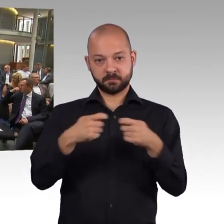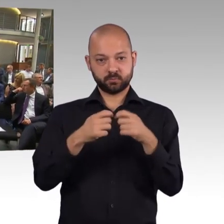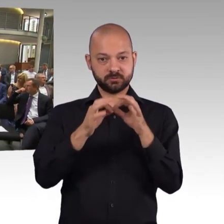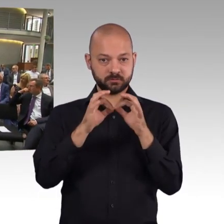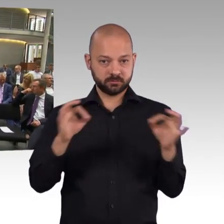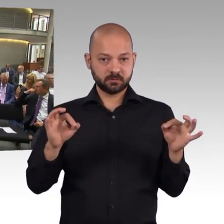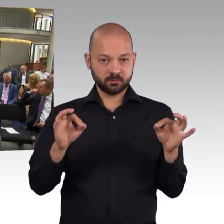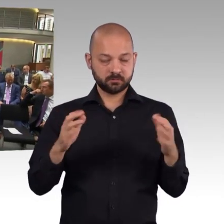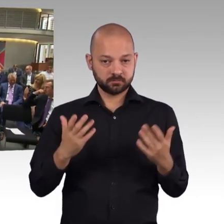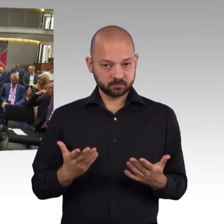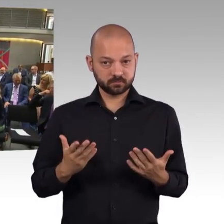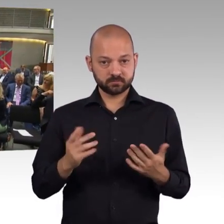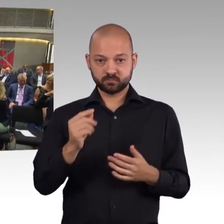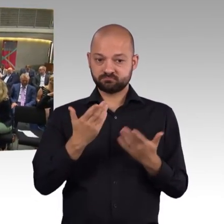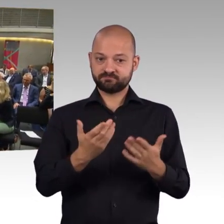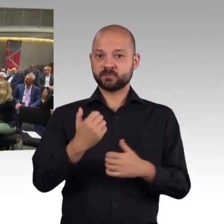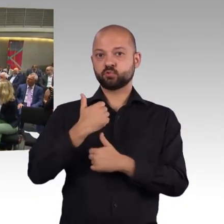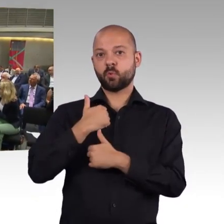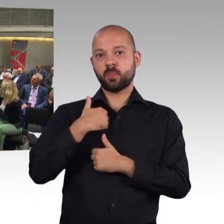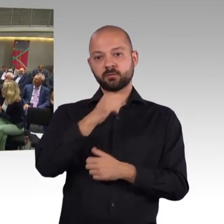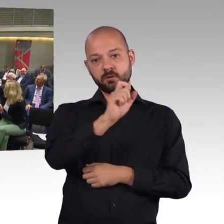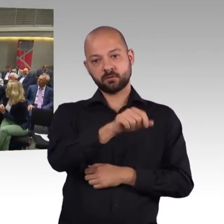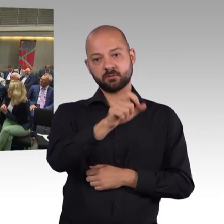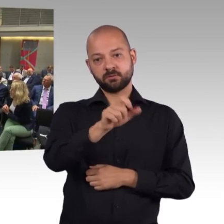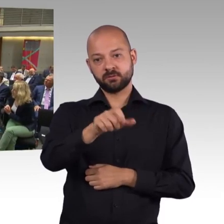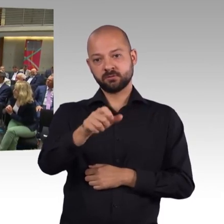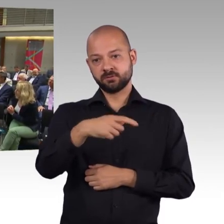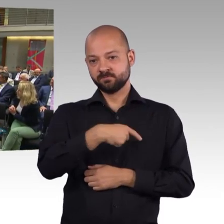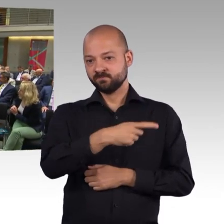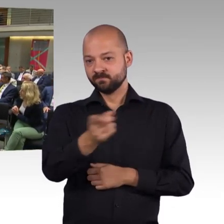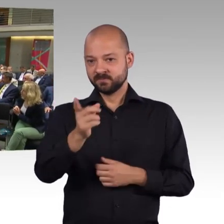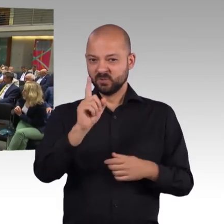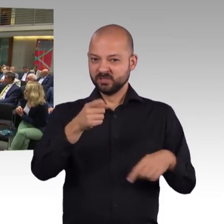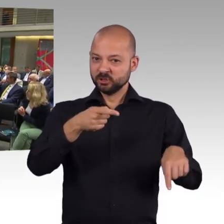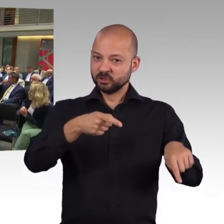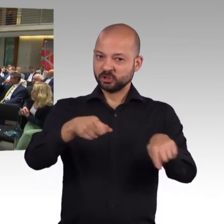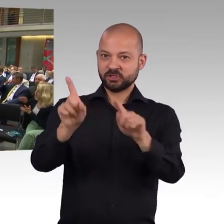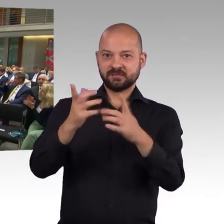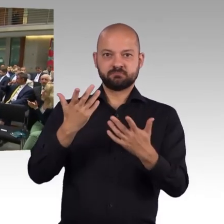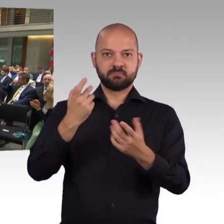Pflicht, ihnen die Ausrüstung zu geben, die sie zur Erfüllung ihres Auftrags brauchen.